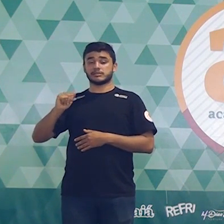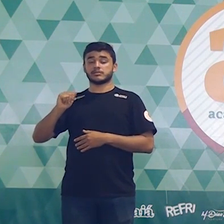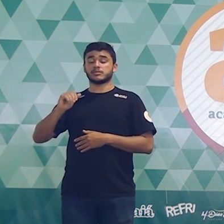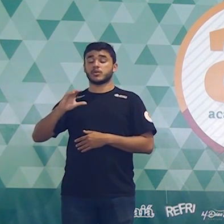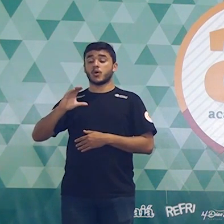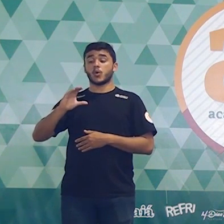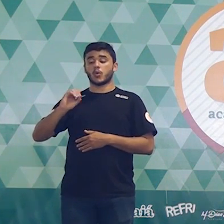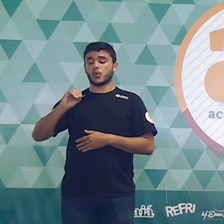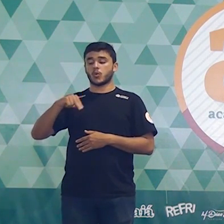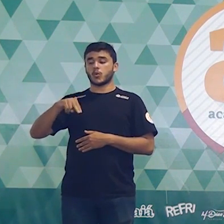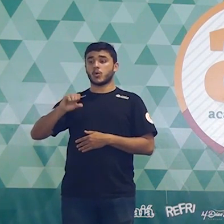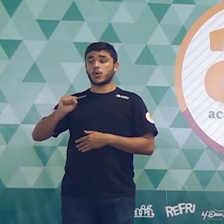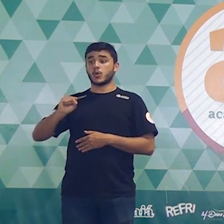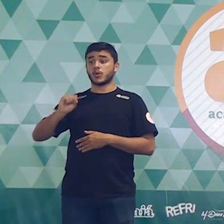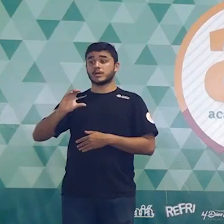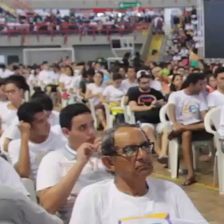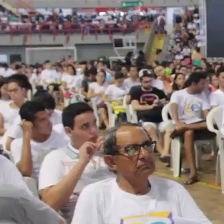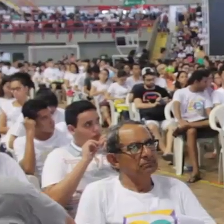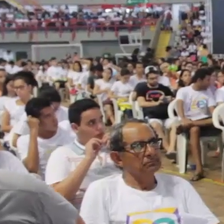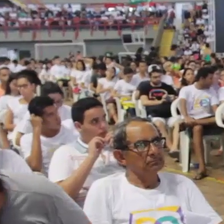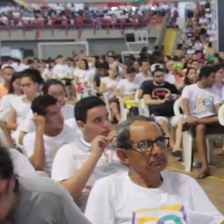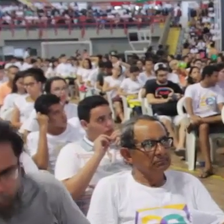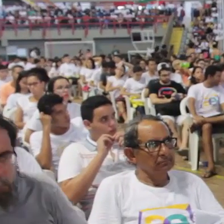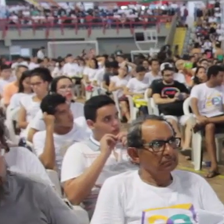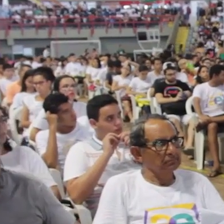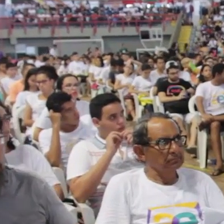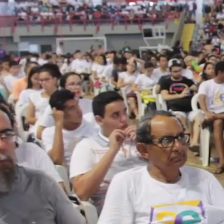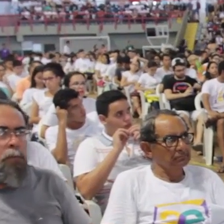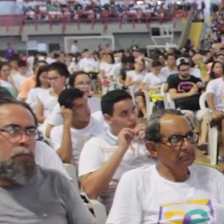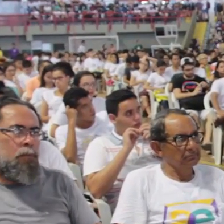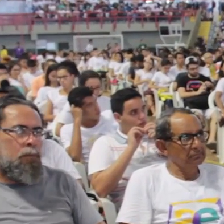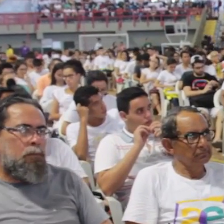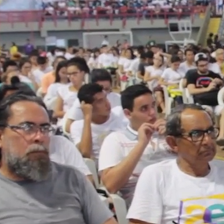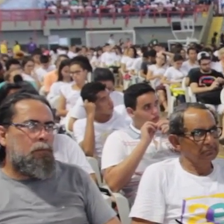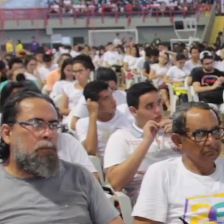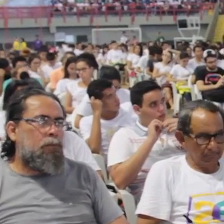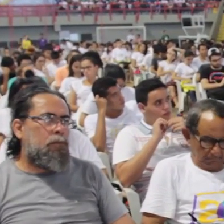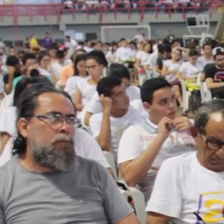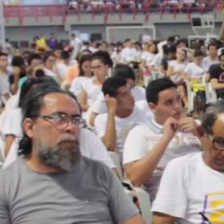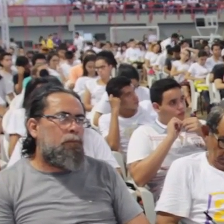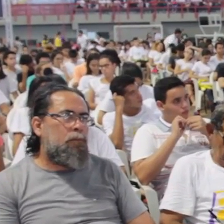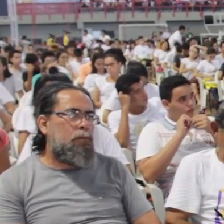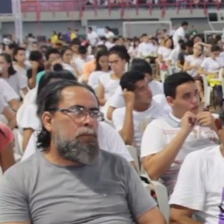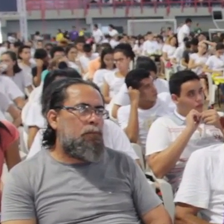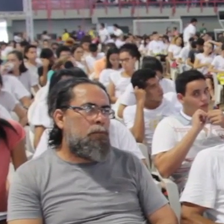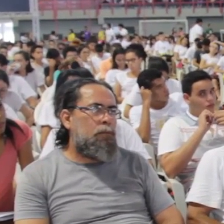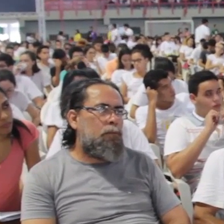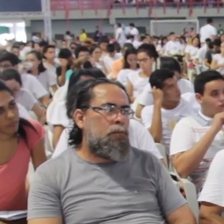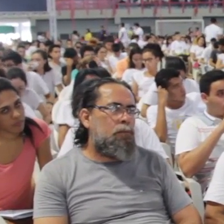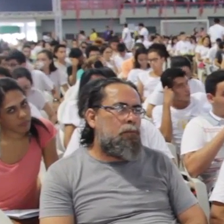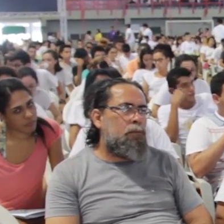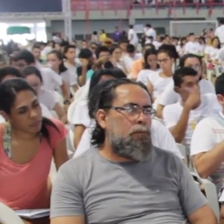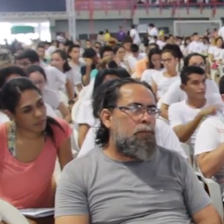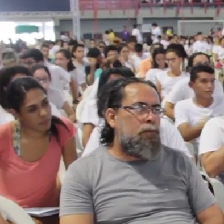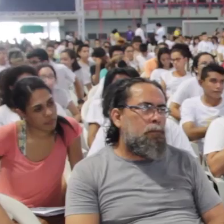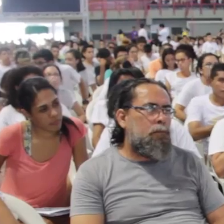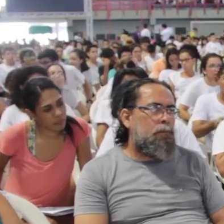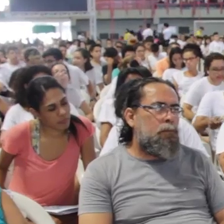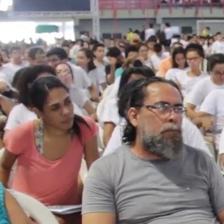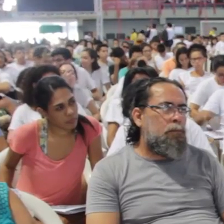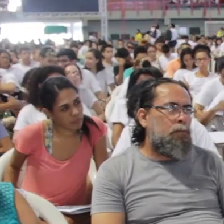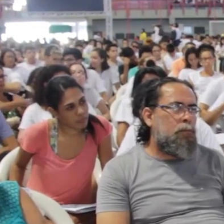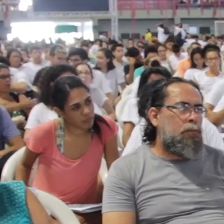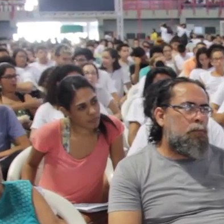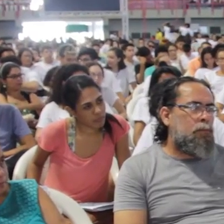pode aparecer como meio, que é o que eu estou falando, ó, por meio de campanhas de conscientização, ou como finalidade. Como é a